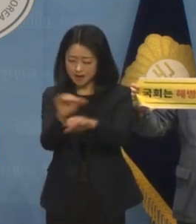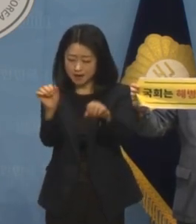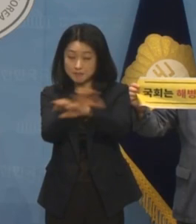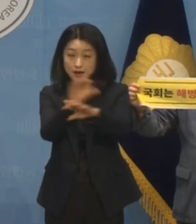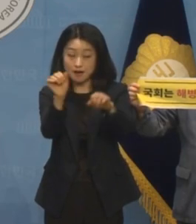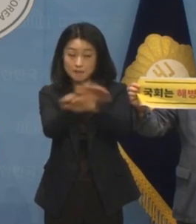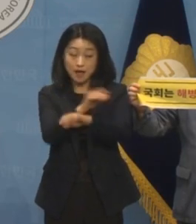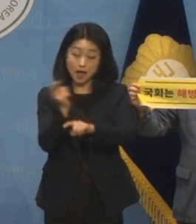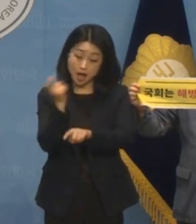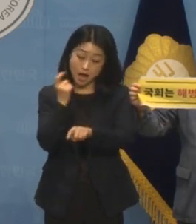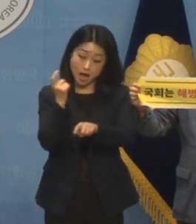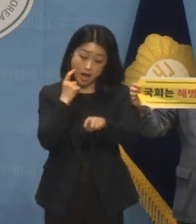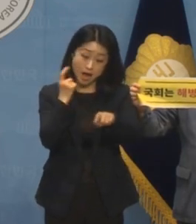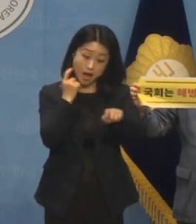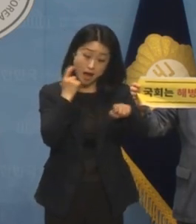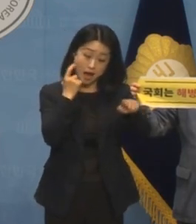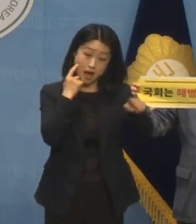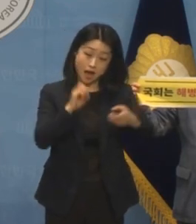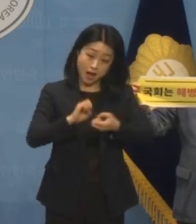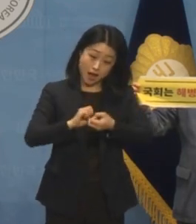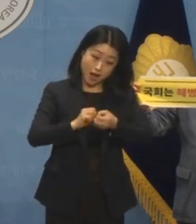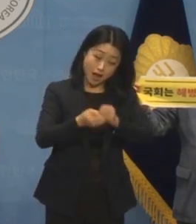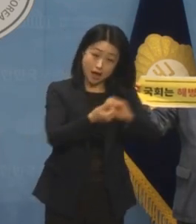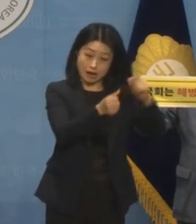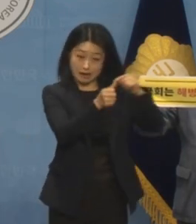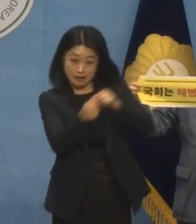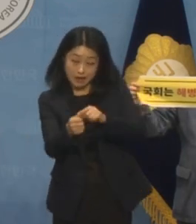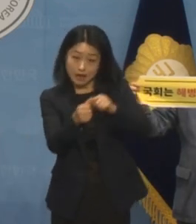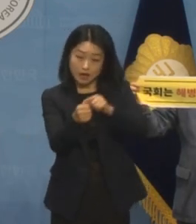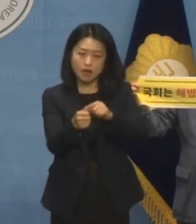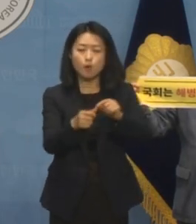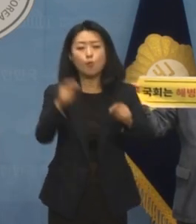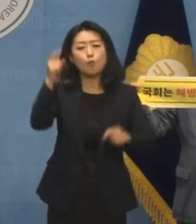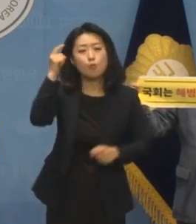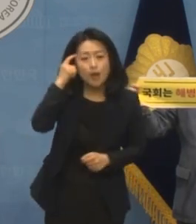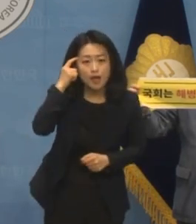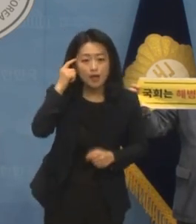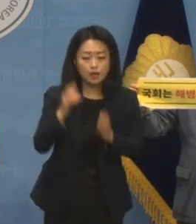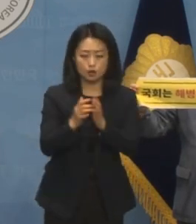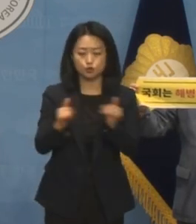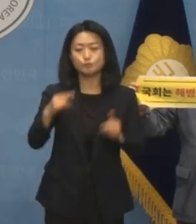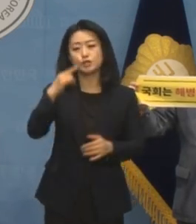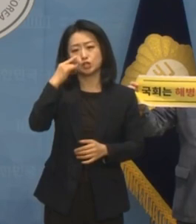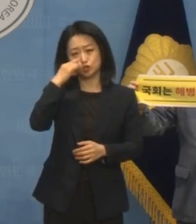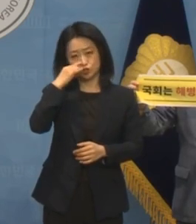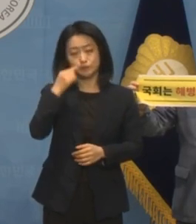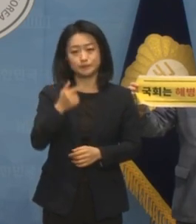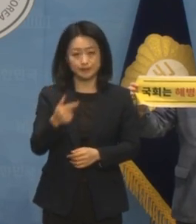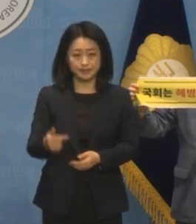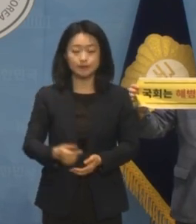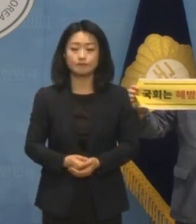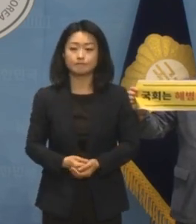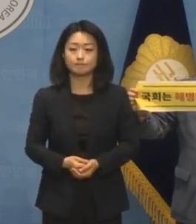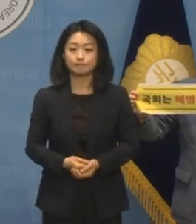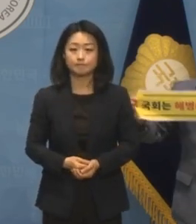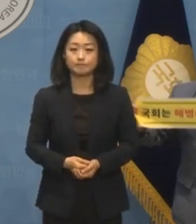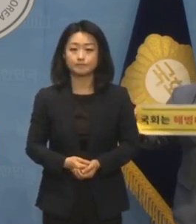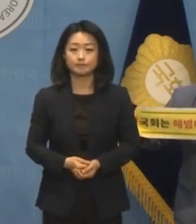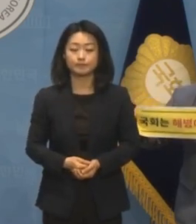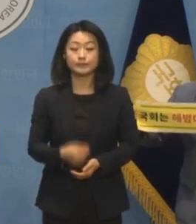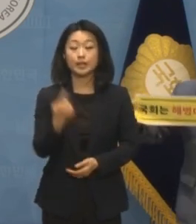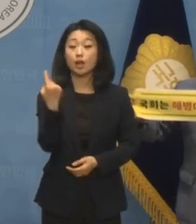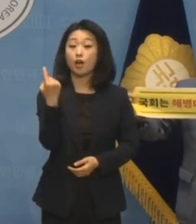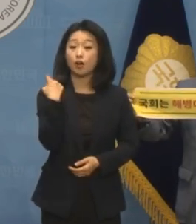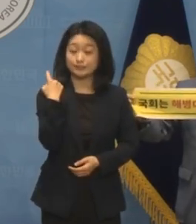과정에서 나타난 조작, 은폐, 외압이 나타난 건지 우리 국민들은 궁금해하고 계십니다.